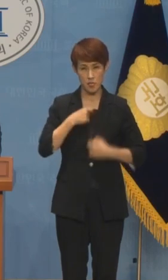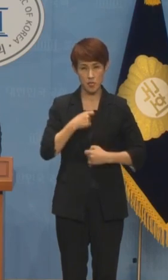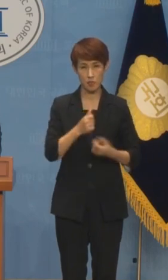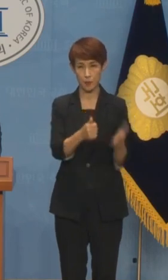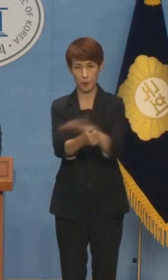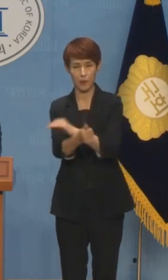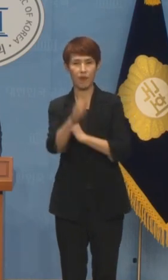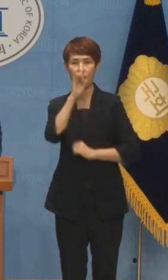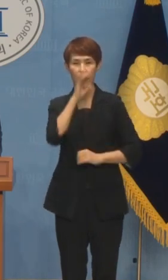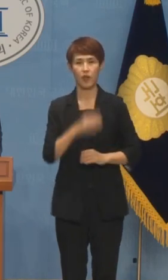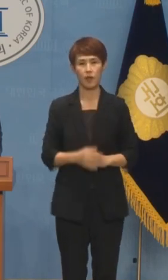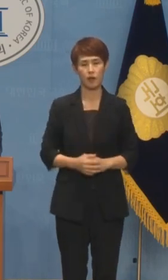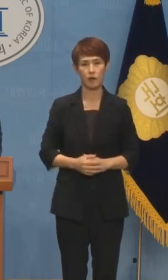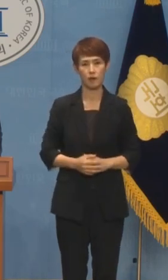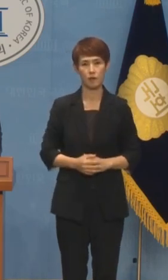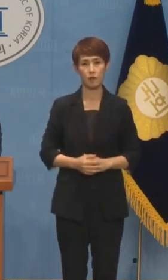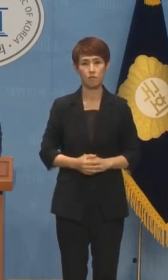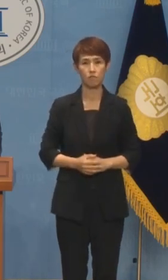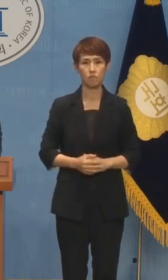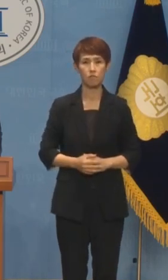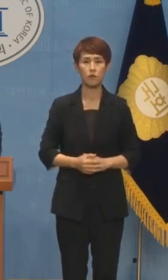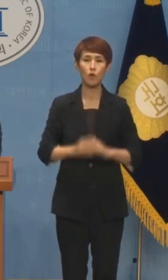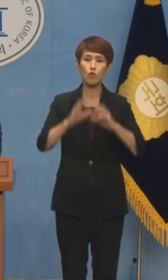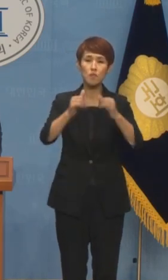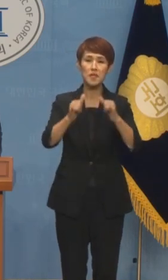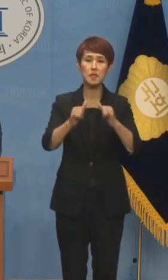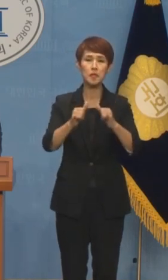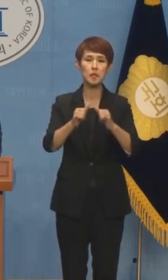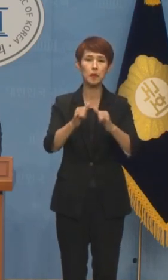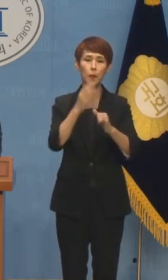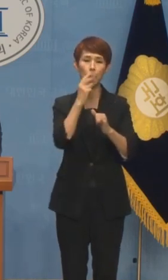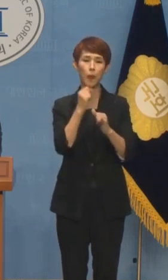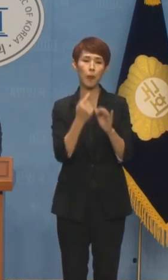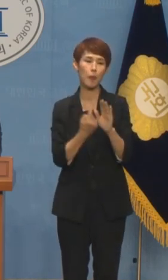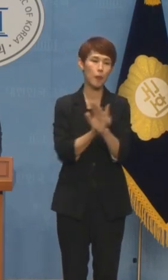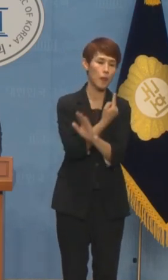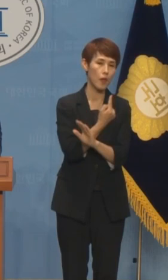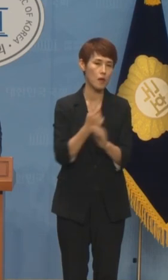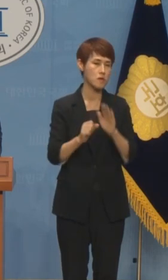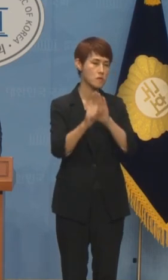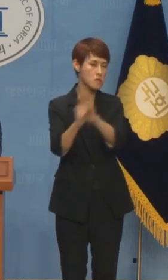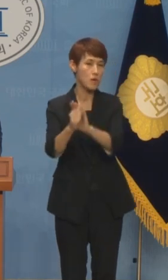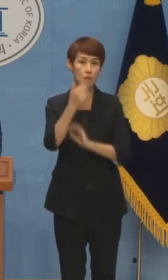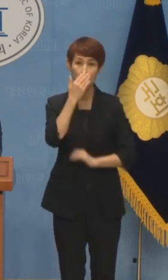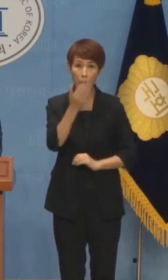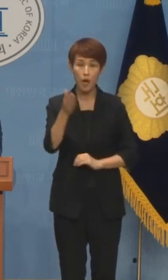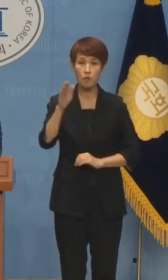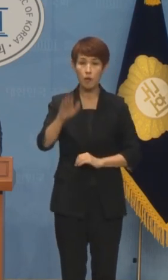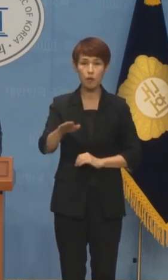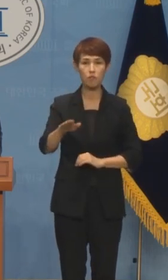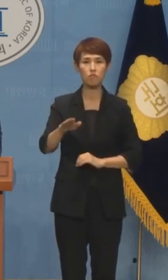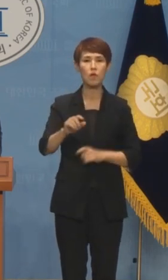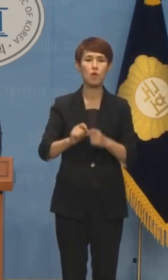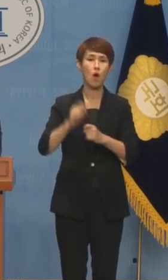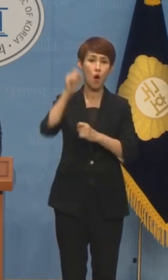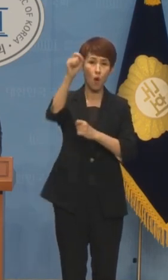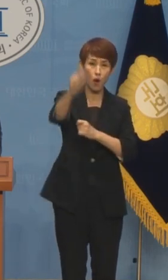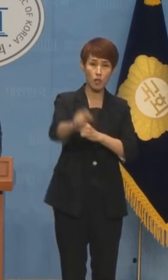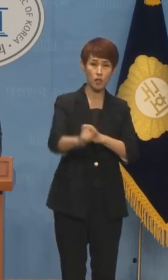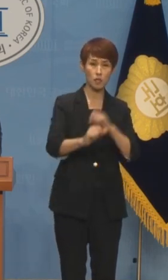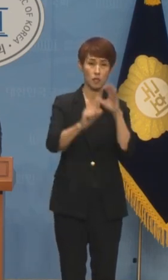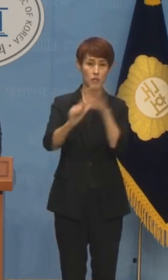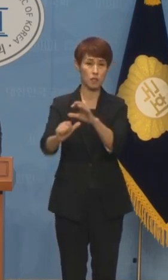없습니다. 잠시 국민의 눈과 귀를 막고 언론의 입을 막을 수는 있어도 영원히 막을